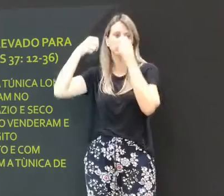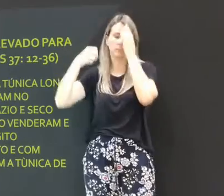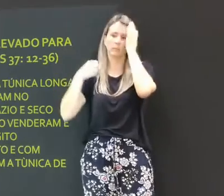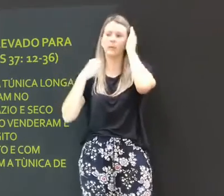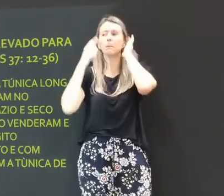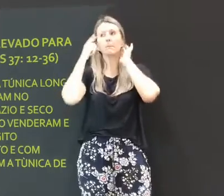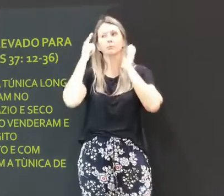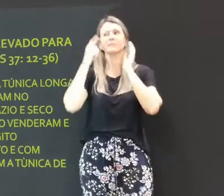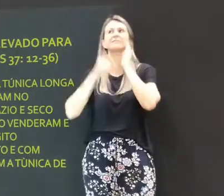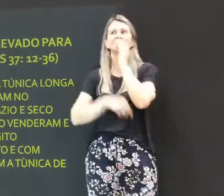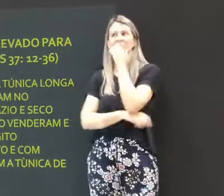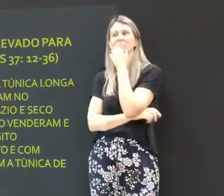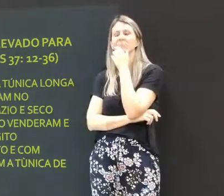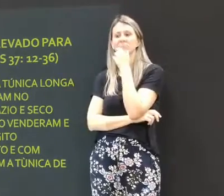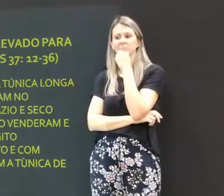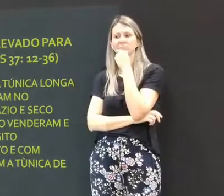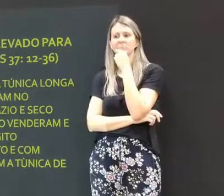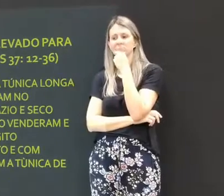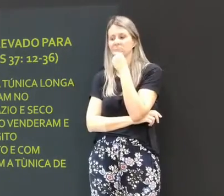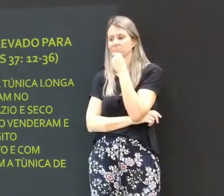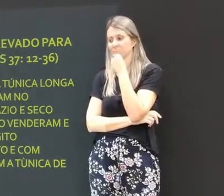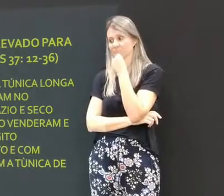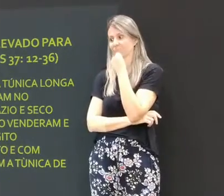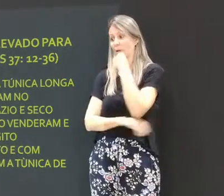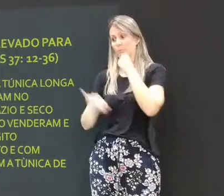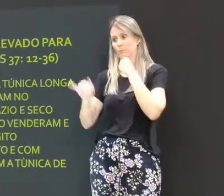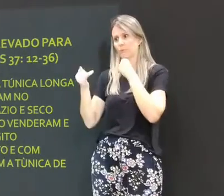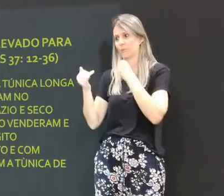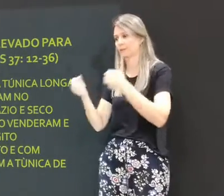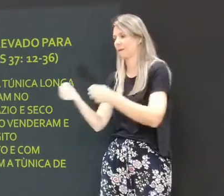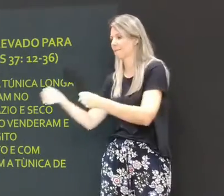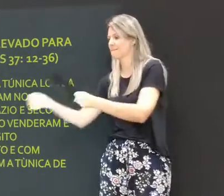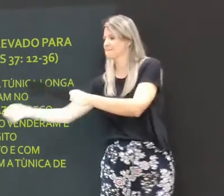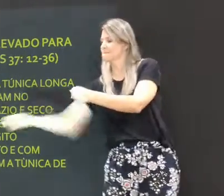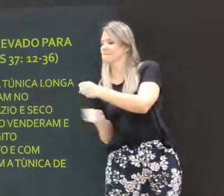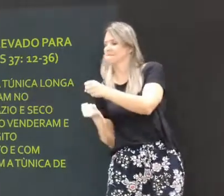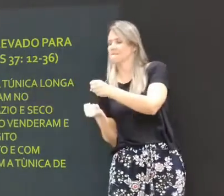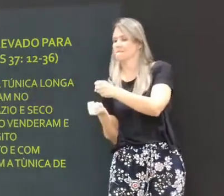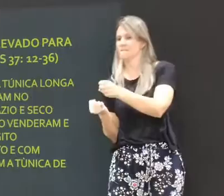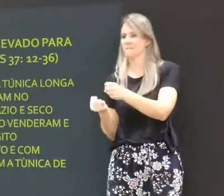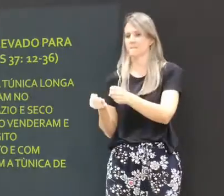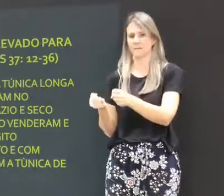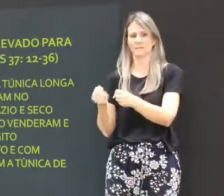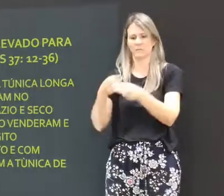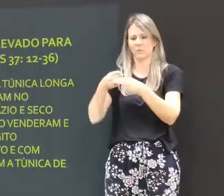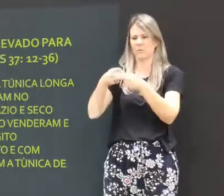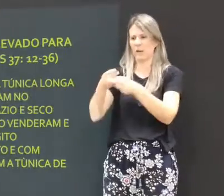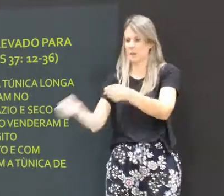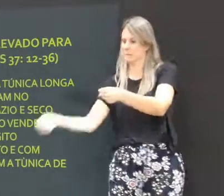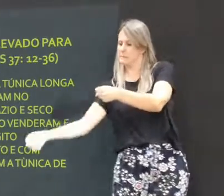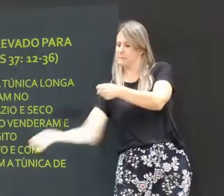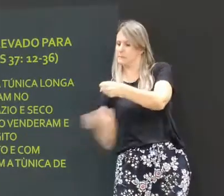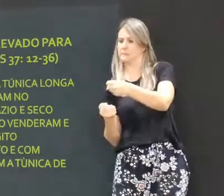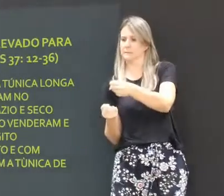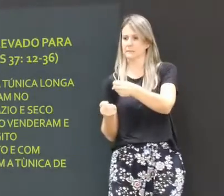Né? Pegaram um cabrito e eles pensaram, vamos aproveitar, tirar, né, matar esse animal, sacrificar